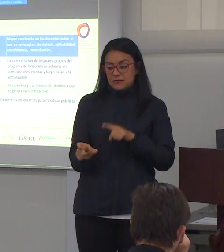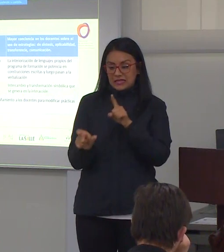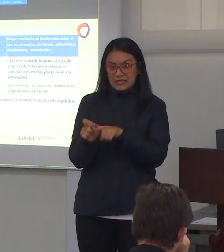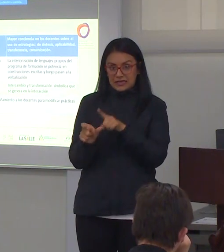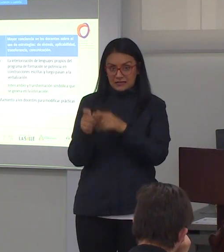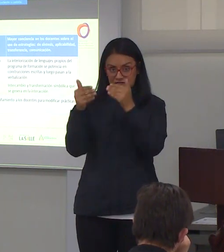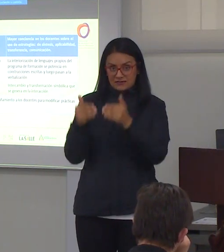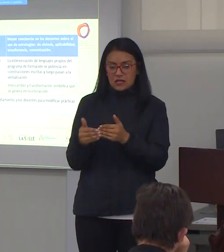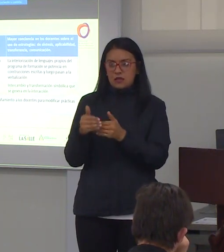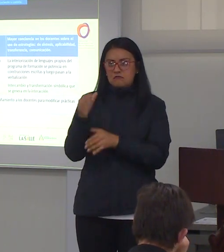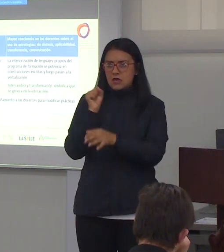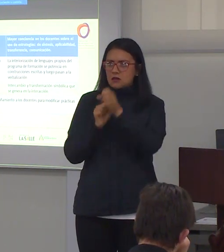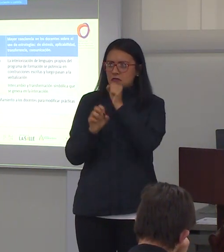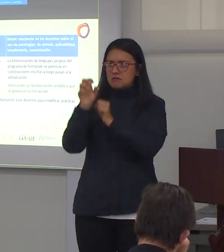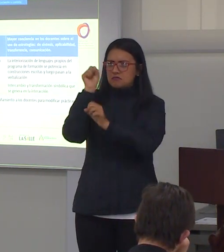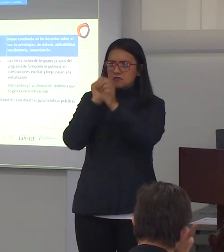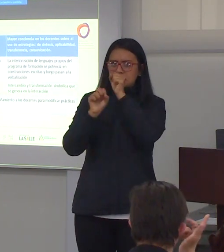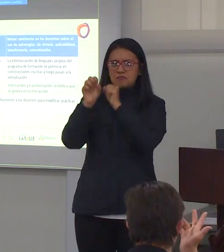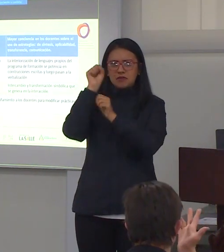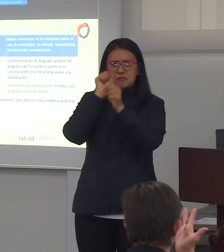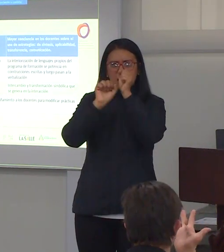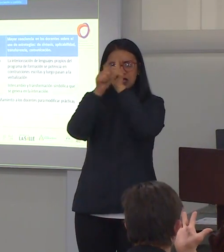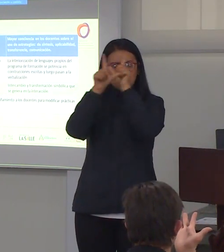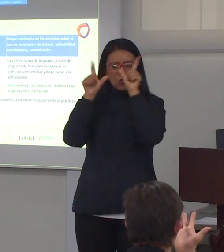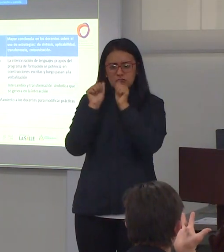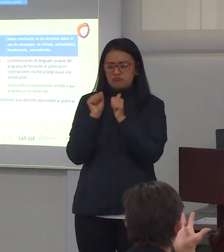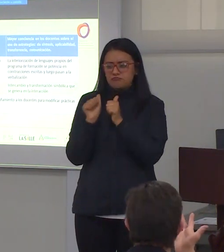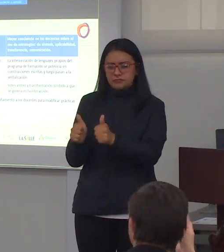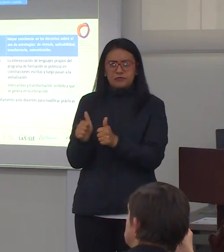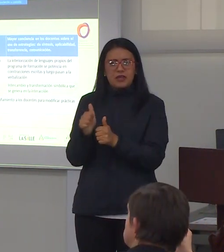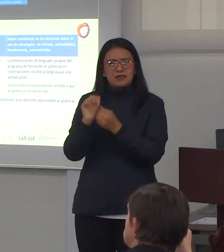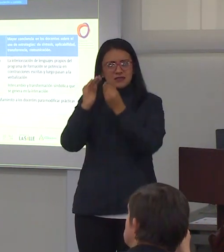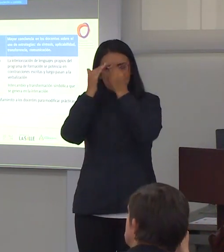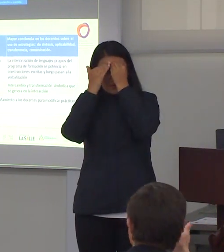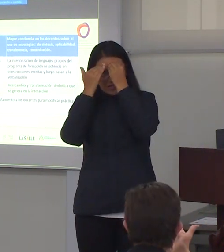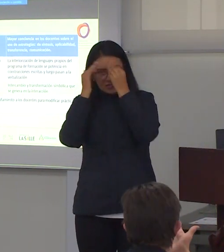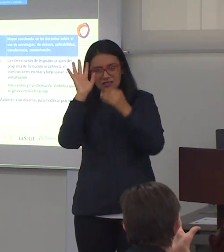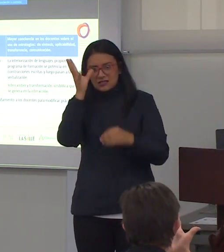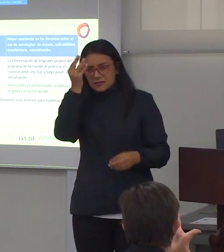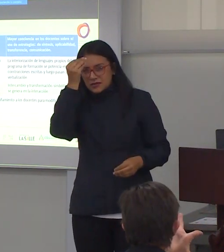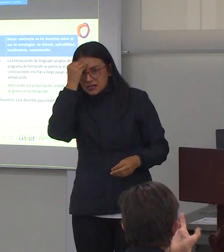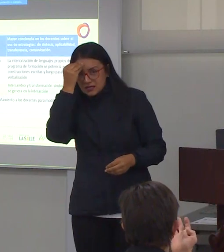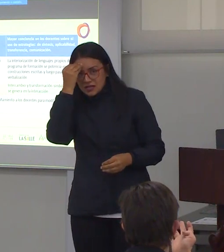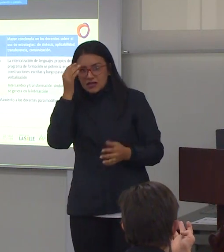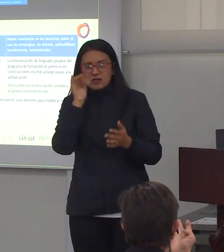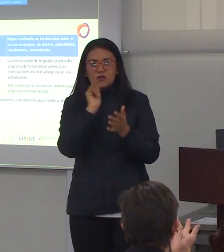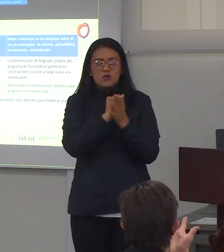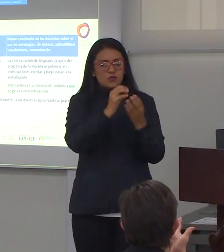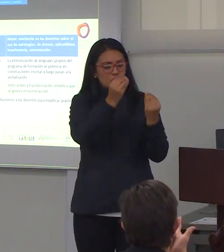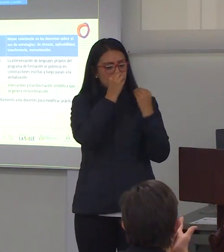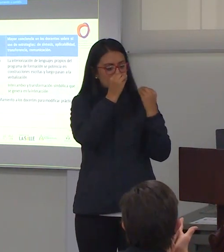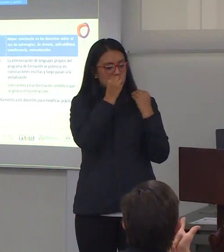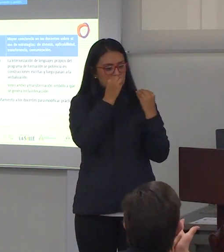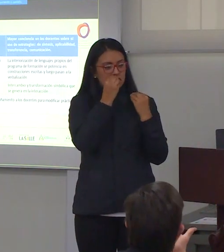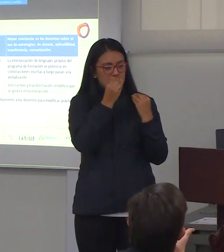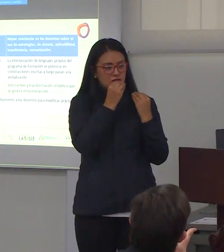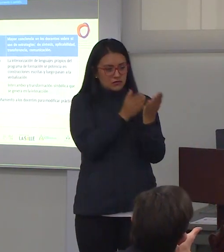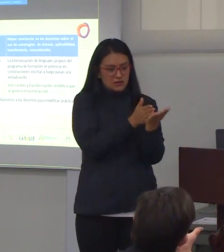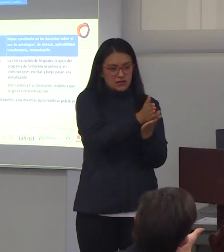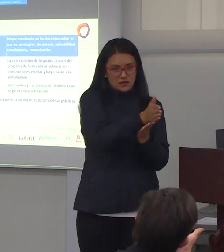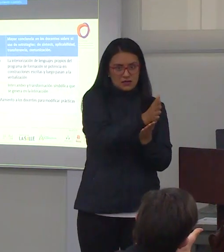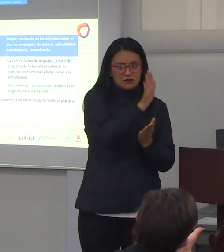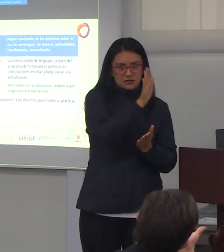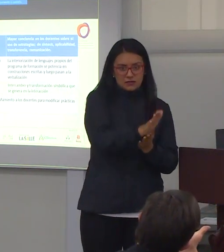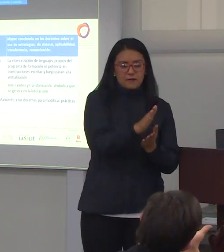adquiriendo los lenguajes propios digamos de ese saber disciplinar o de la formación del programa entonces